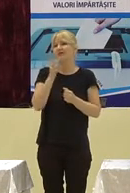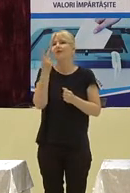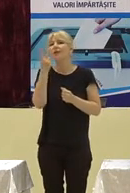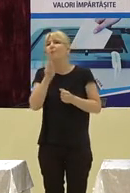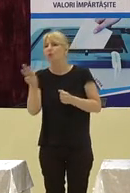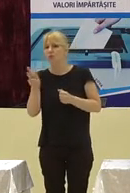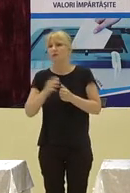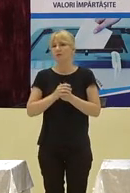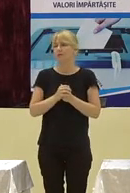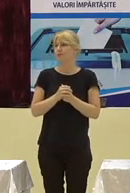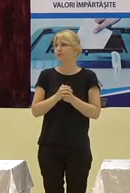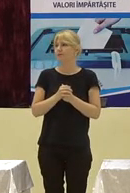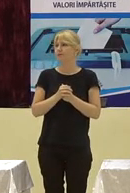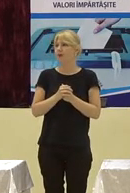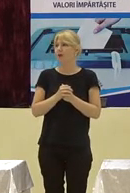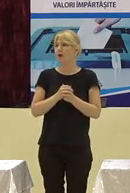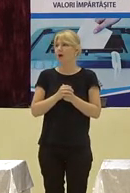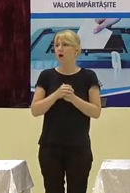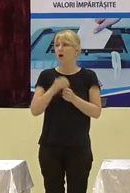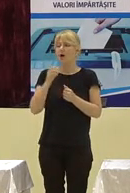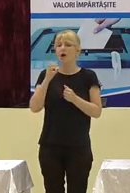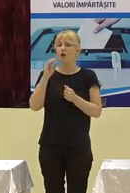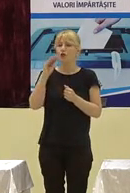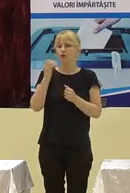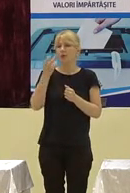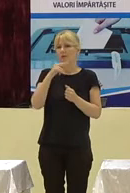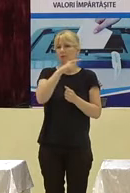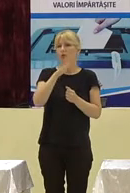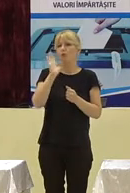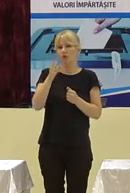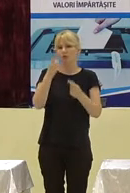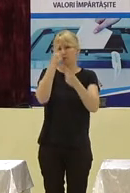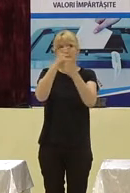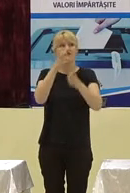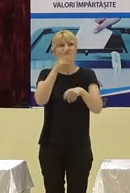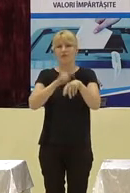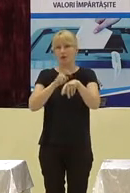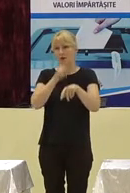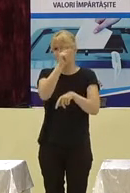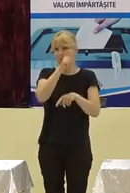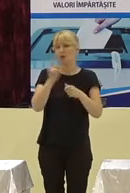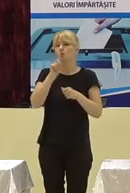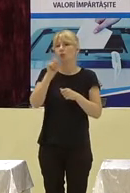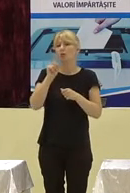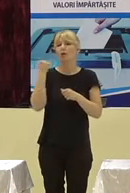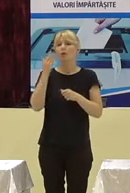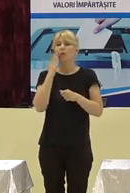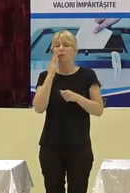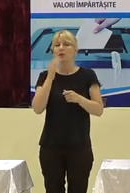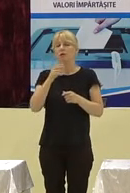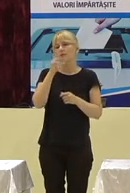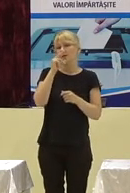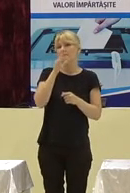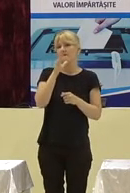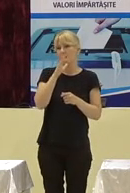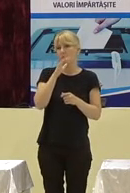Colegul nostru, Eugen, va proiecta pe ecran un timer, imediat ce va da start,